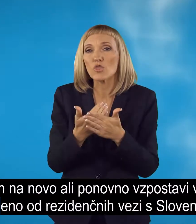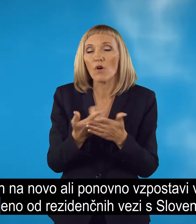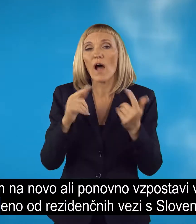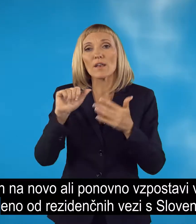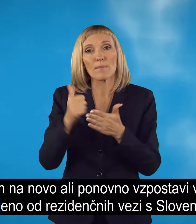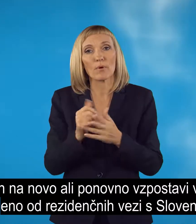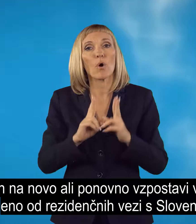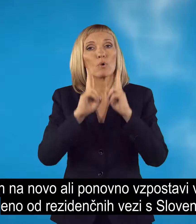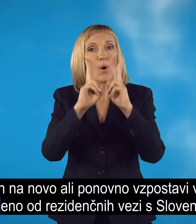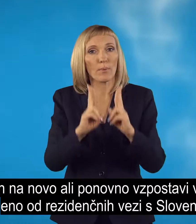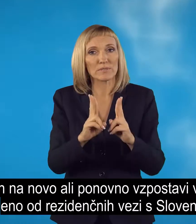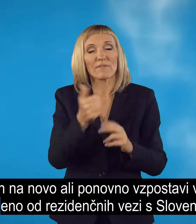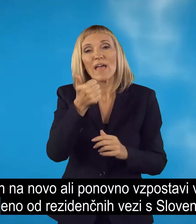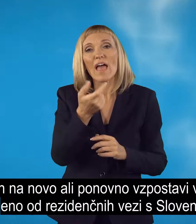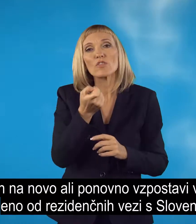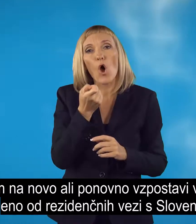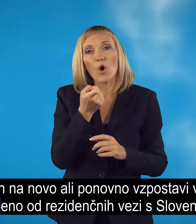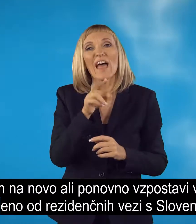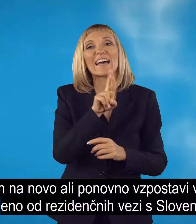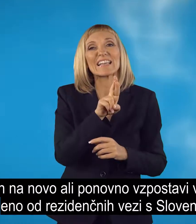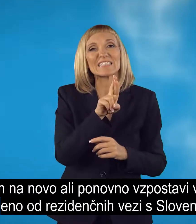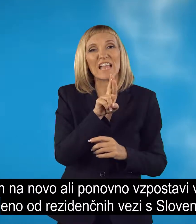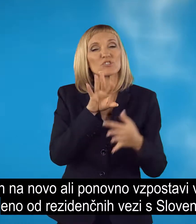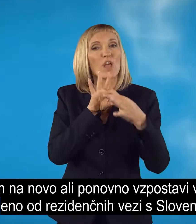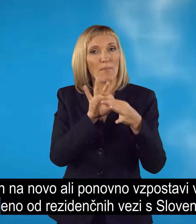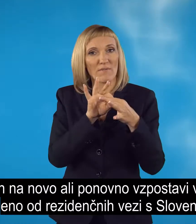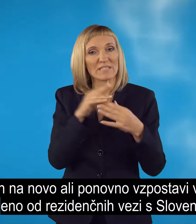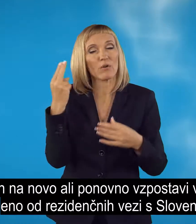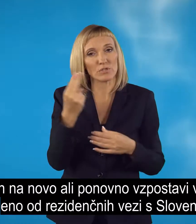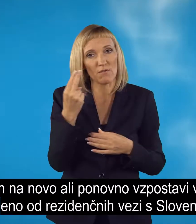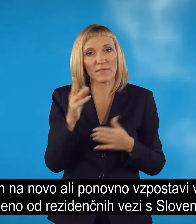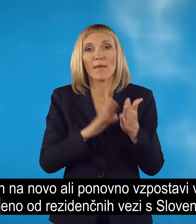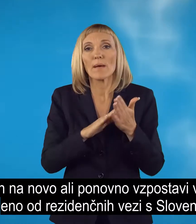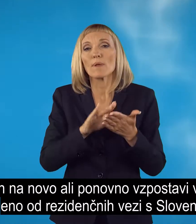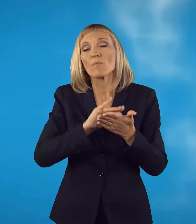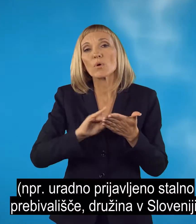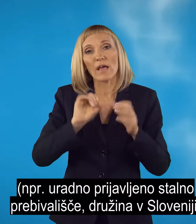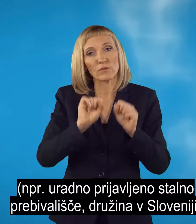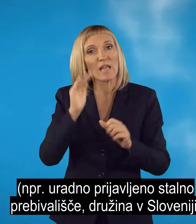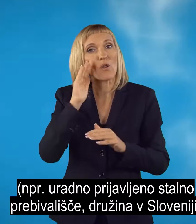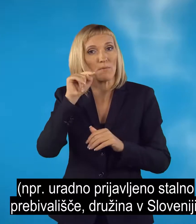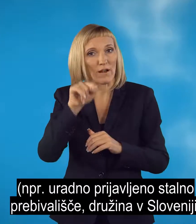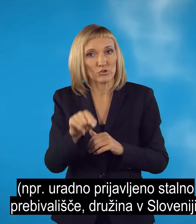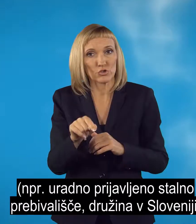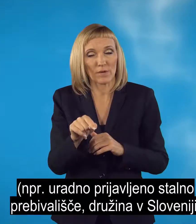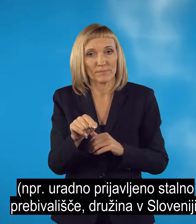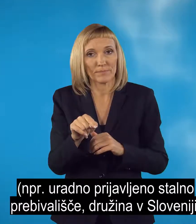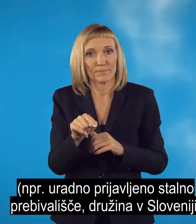novo ali ponovno vzpostavi vsaj eno od rezidenčnih vezi s Slovenijo, na primer uradno prijavljeno stalno